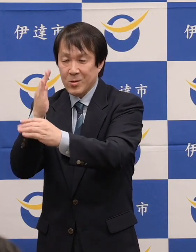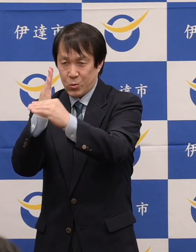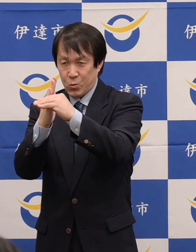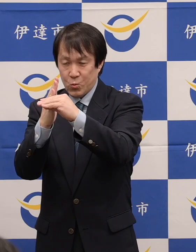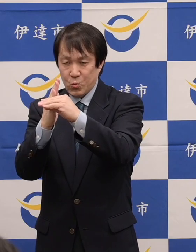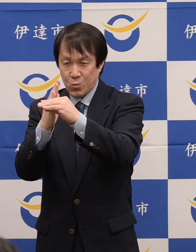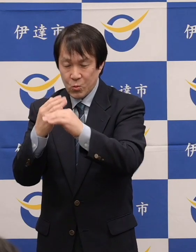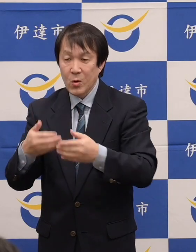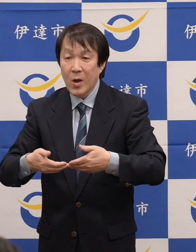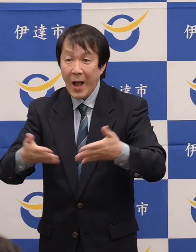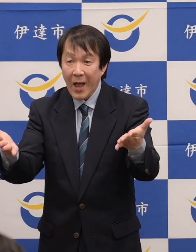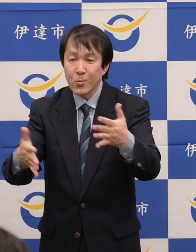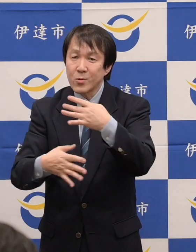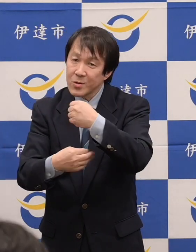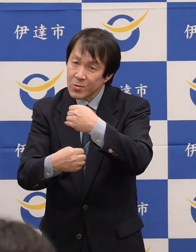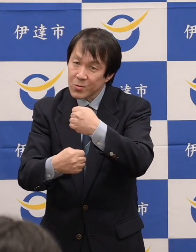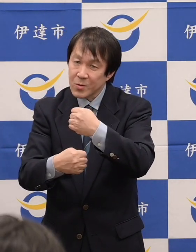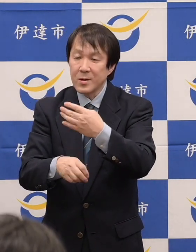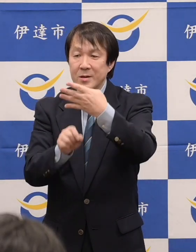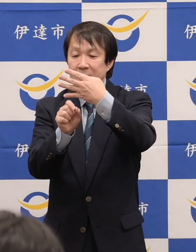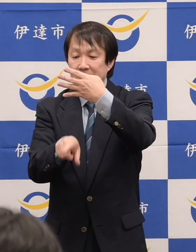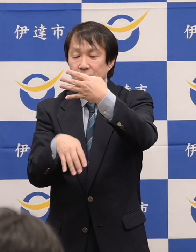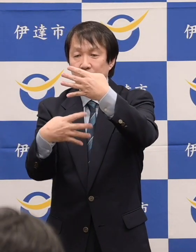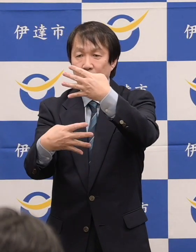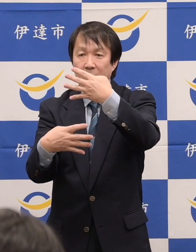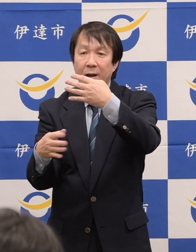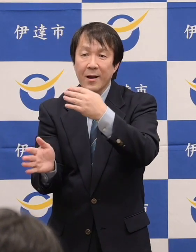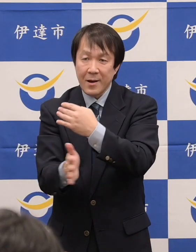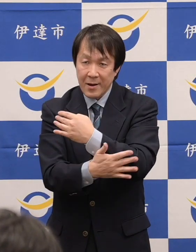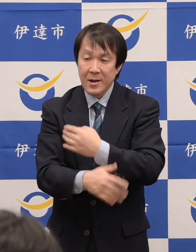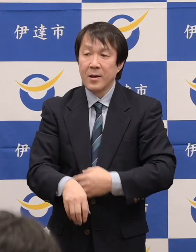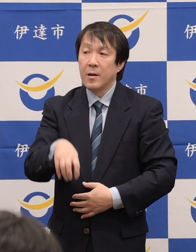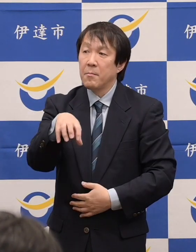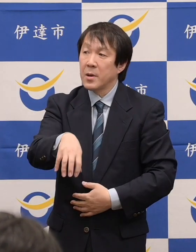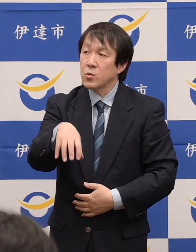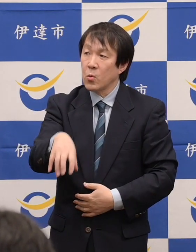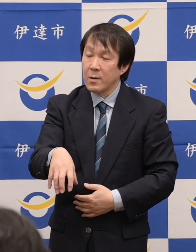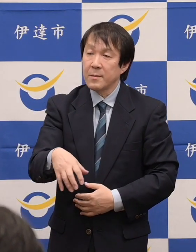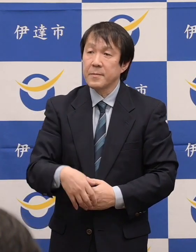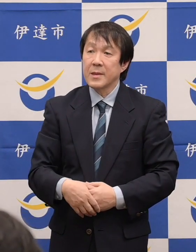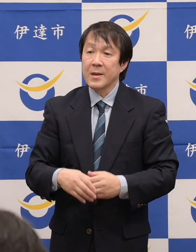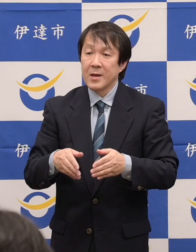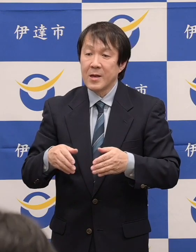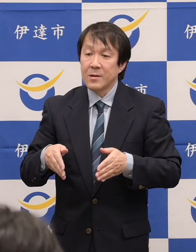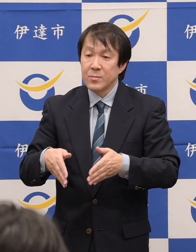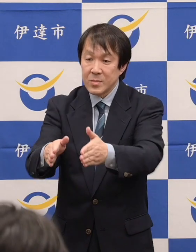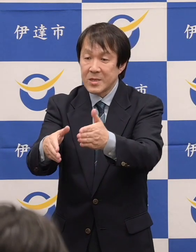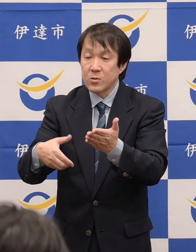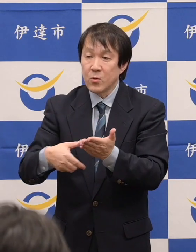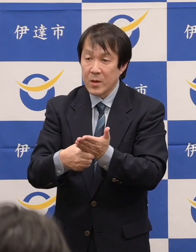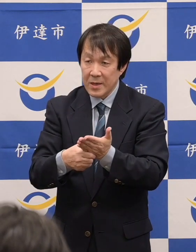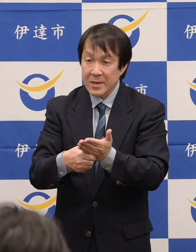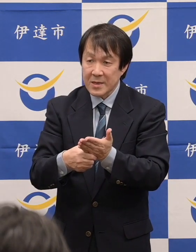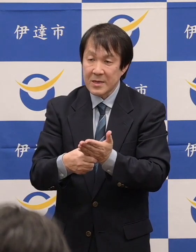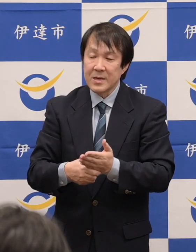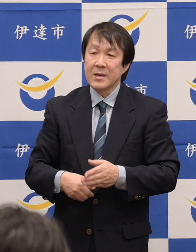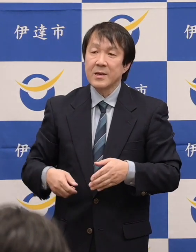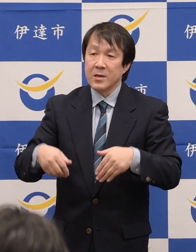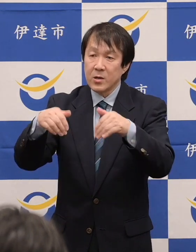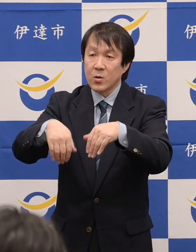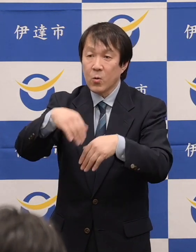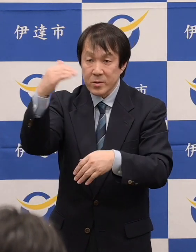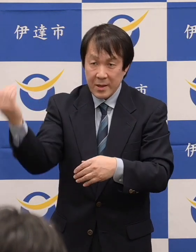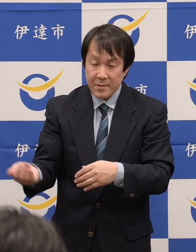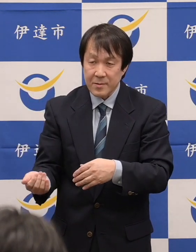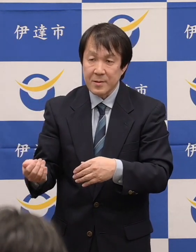配布時期ですが、4月の4日から、場所はですね、道の駅伊達の里両膳、それから伊達